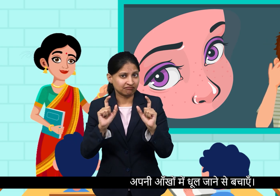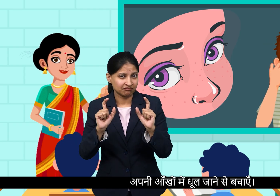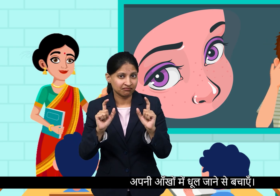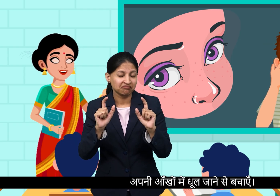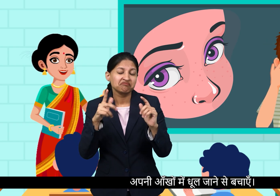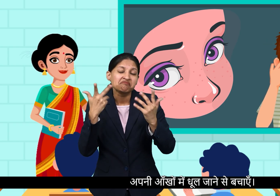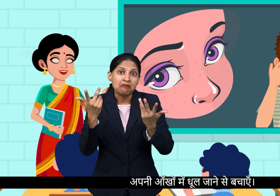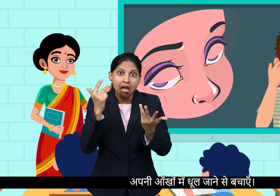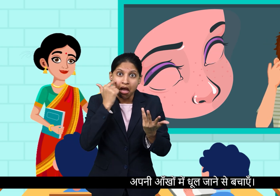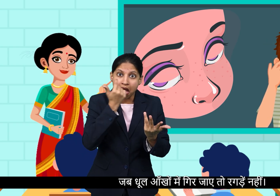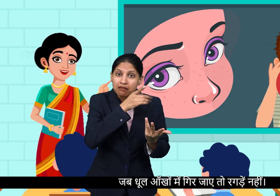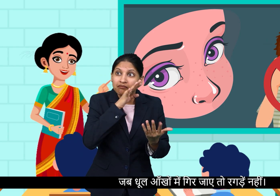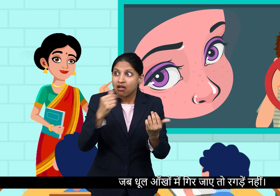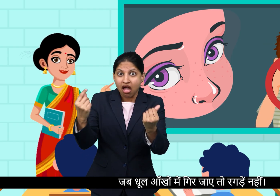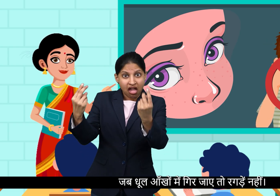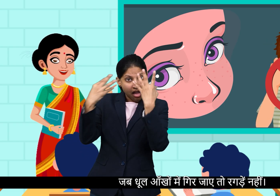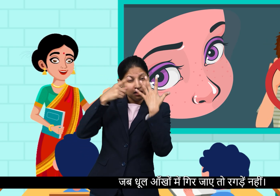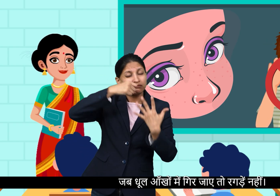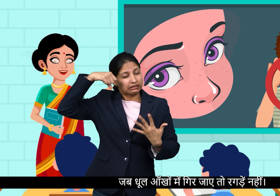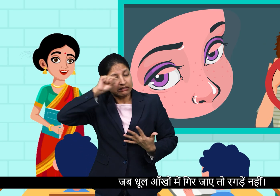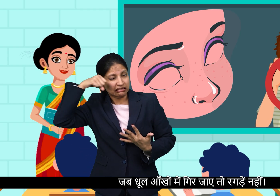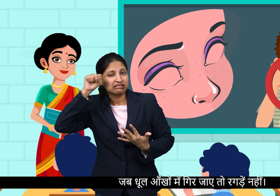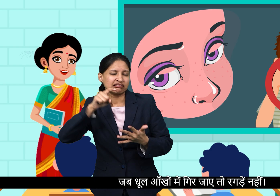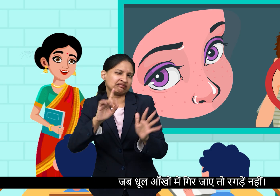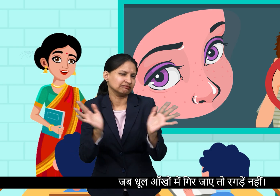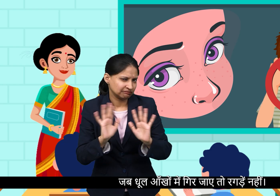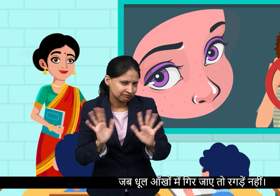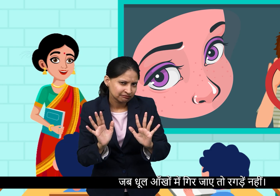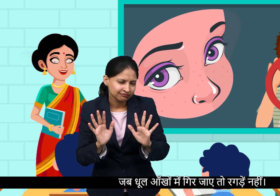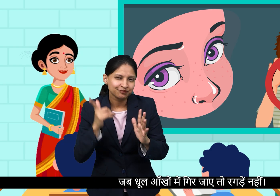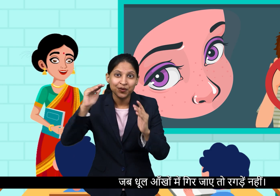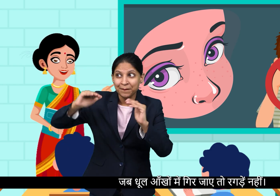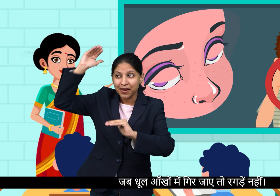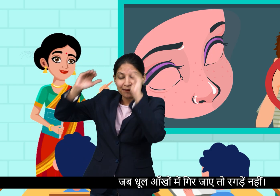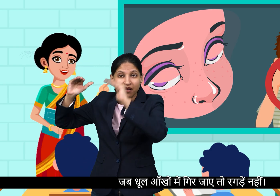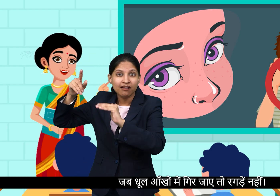बचाएं। जब धूल आंखों में गिर जाए तो रगड़े नहीं,